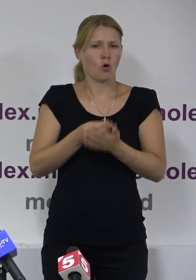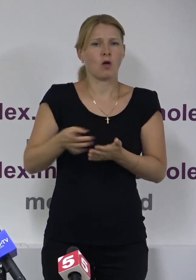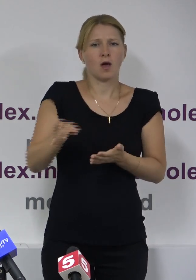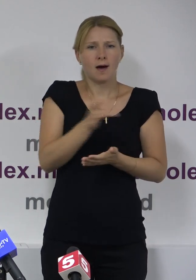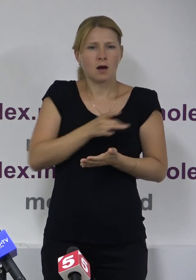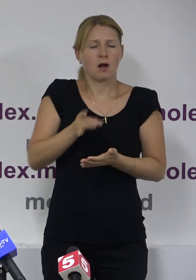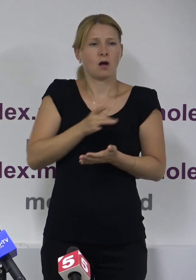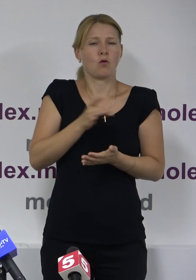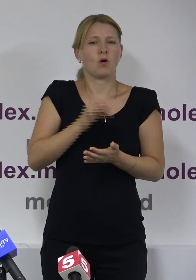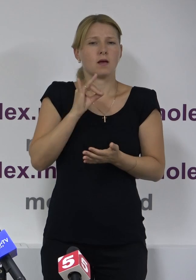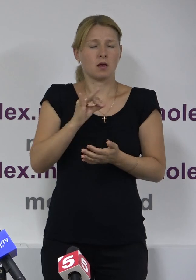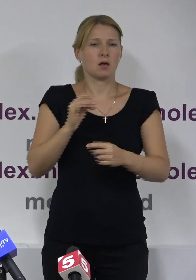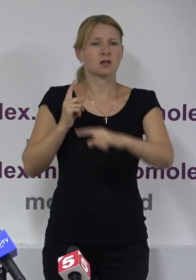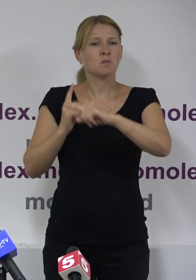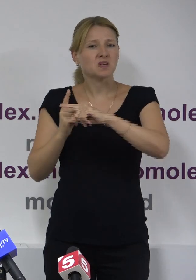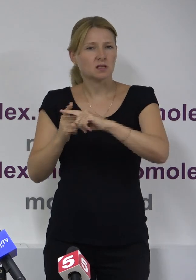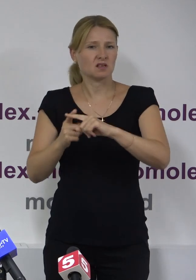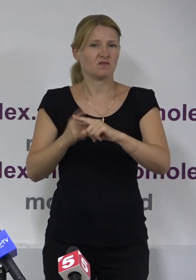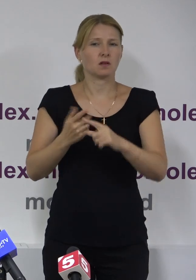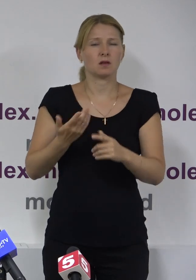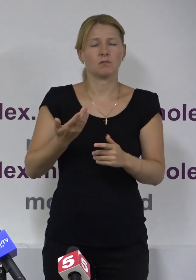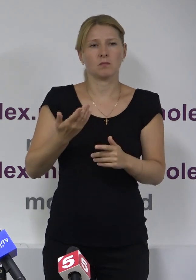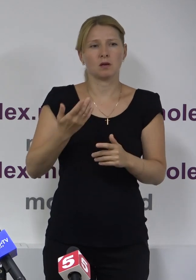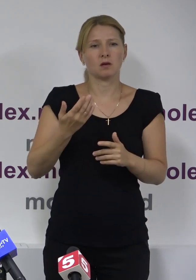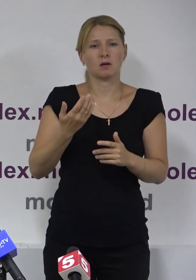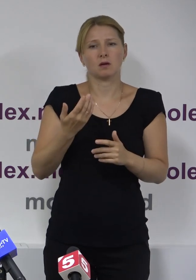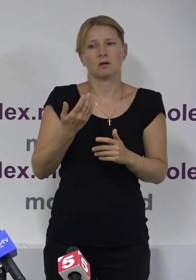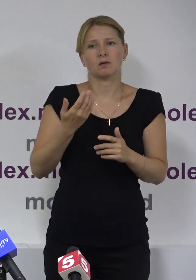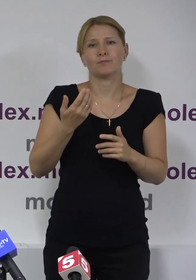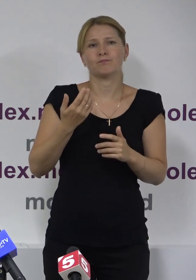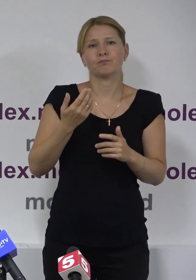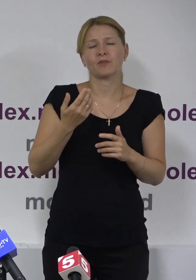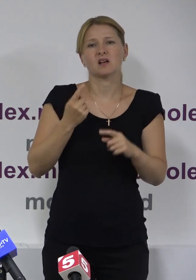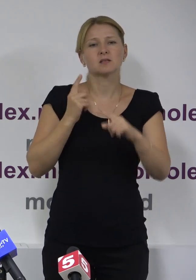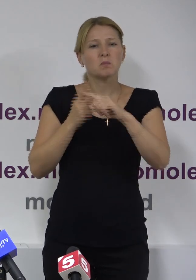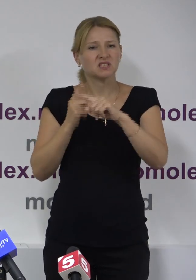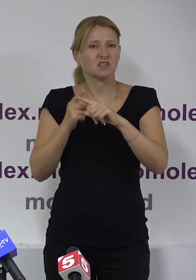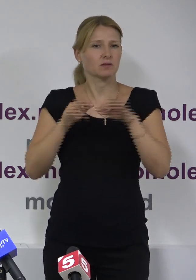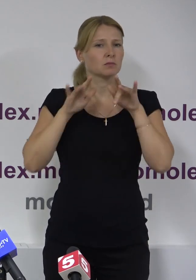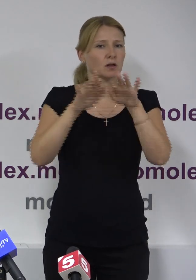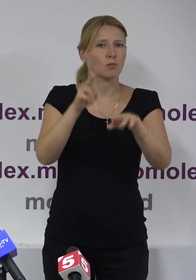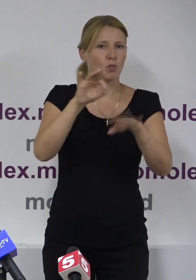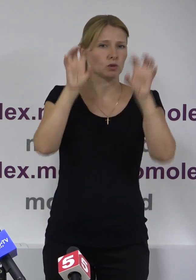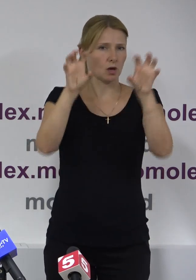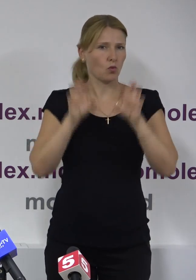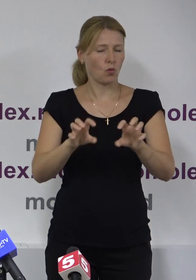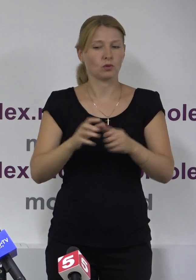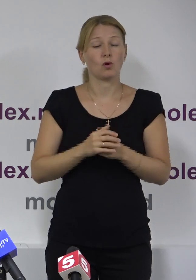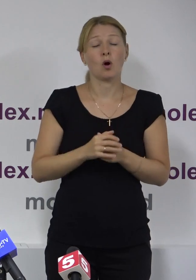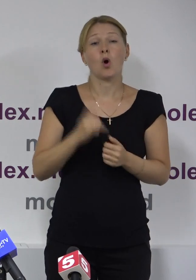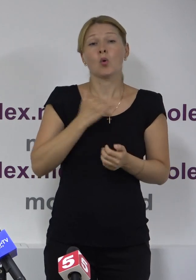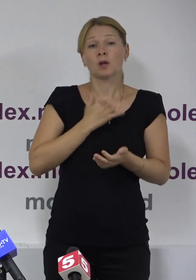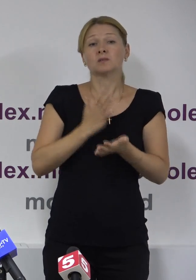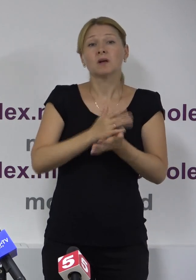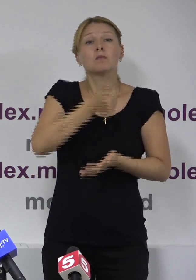cu efecte inclusiv asupra Constituției. Au fost trei inițiative de organizare